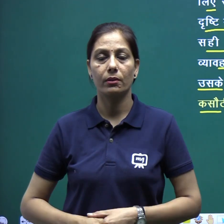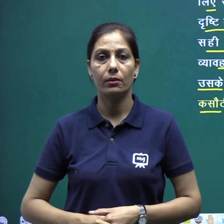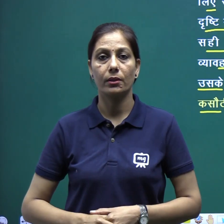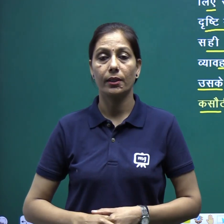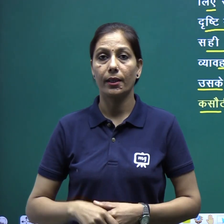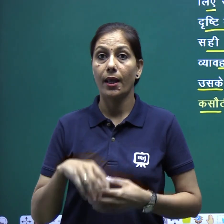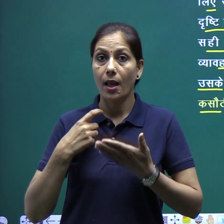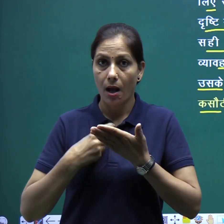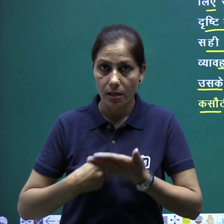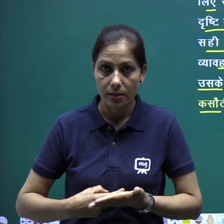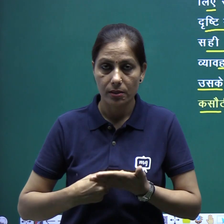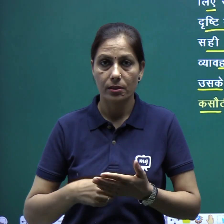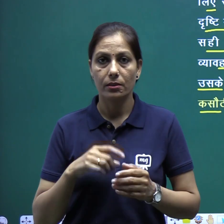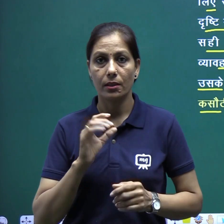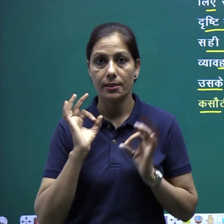आदर्श समाज बनाने की